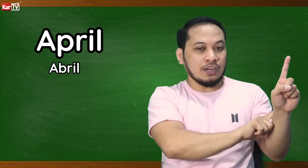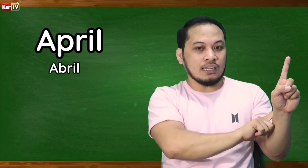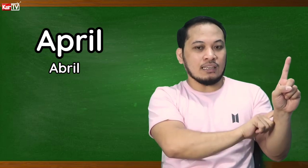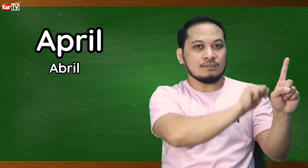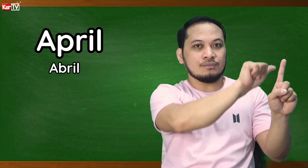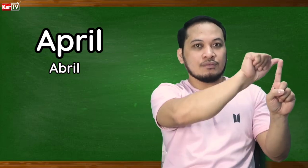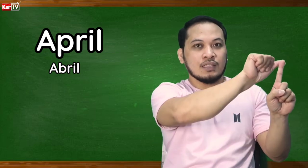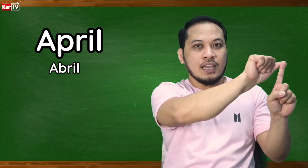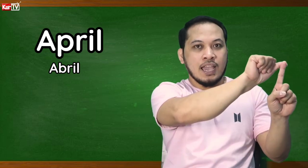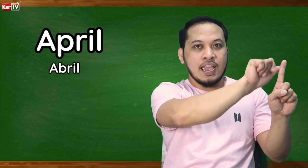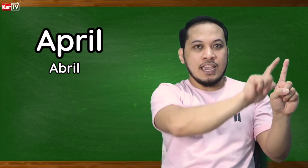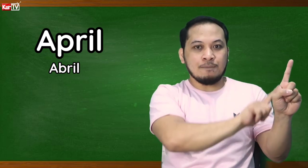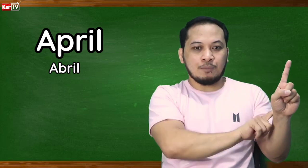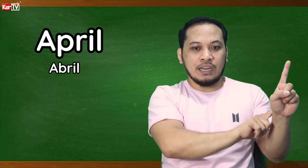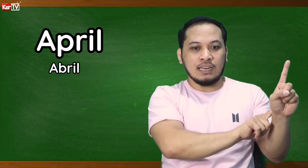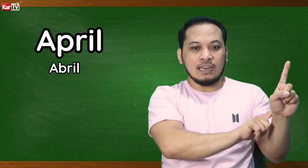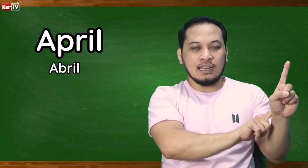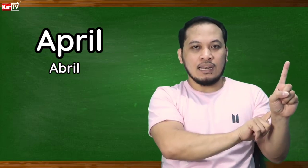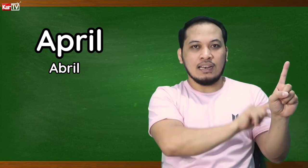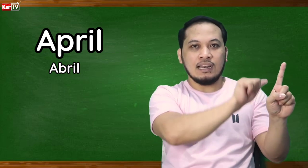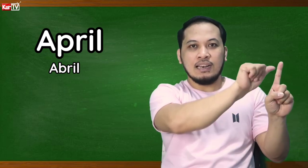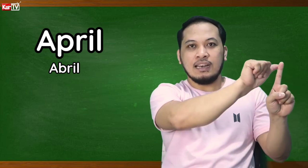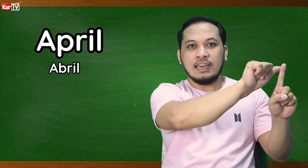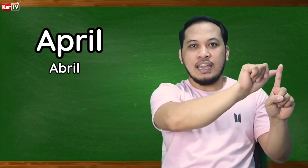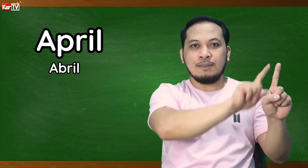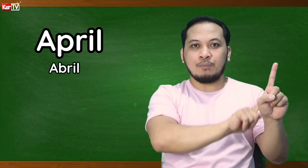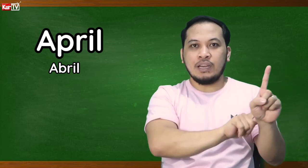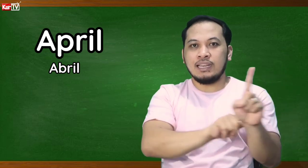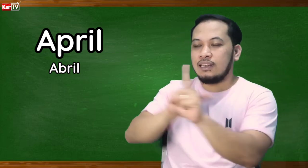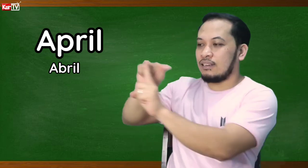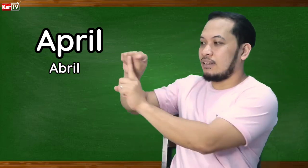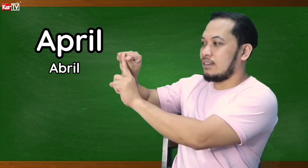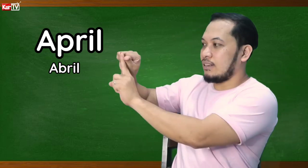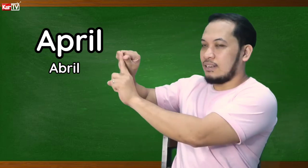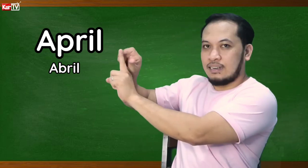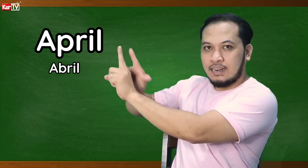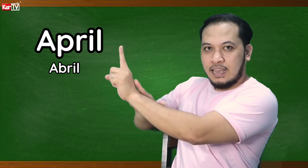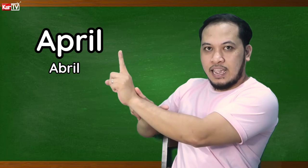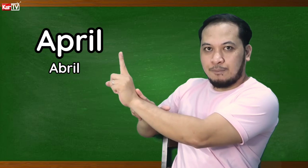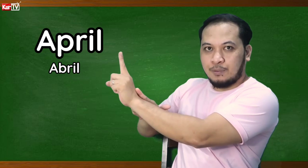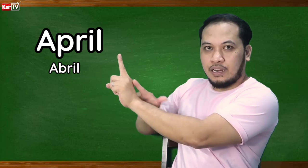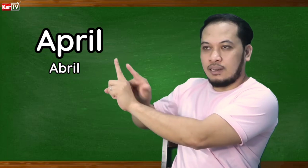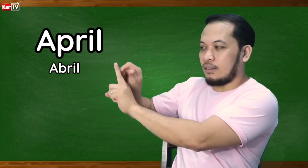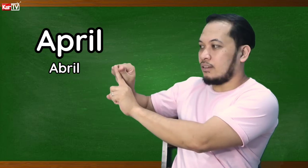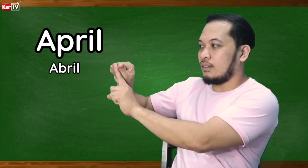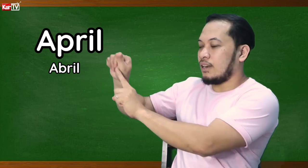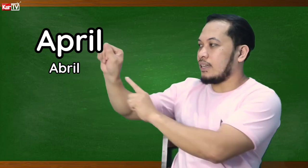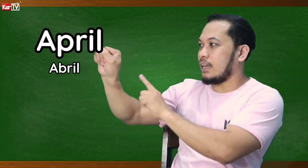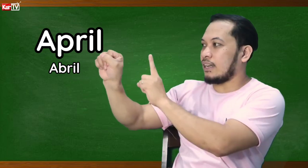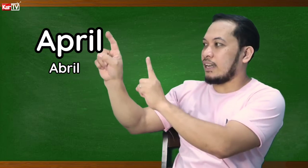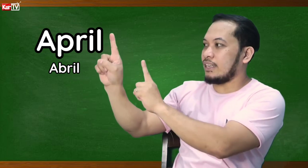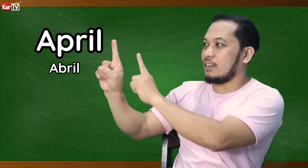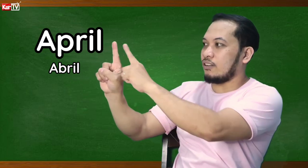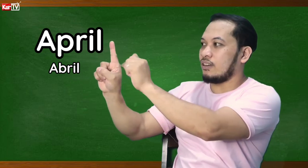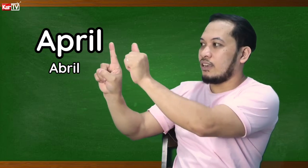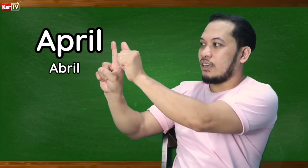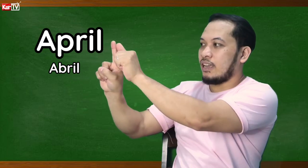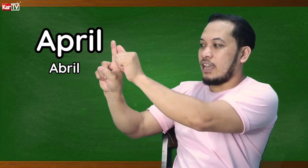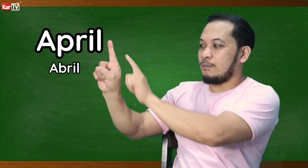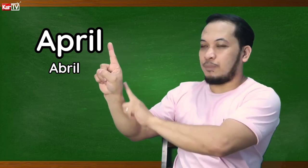April. April. April. April. Ayan, nakaganyan, no?